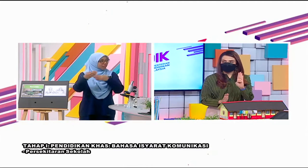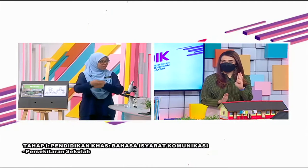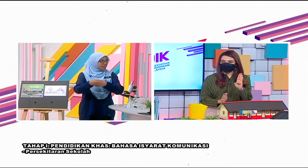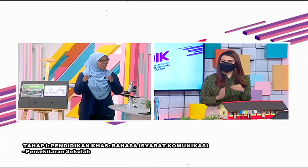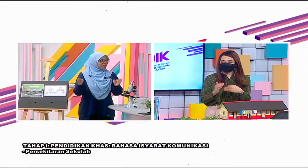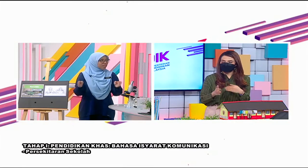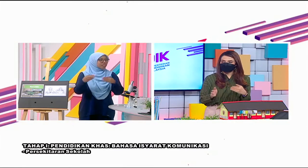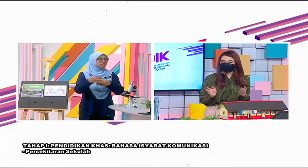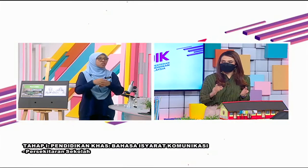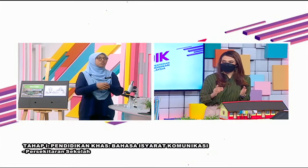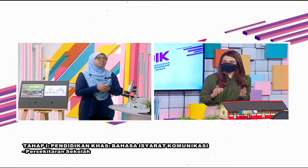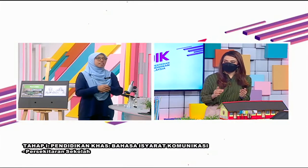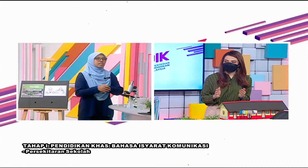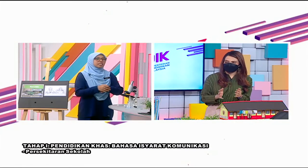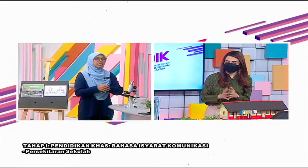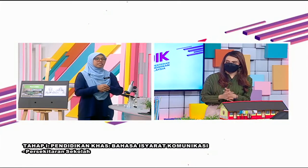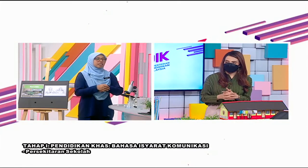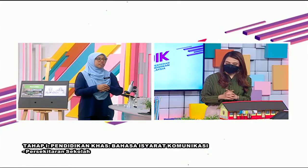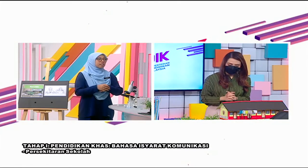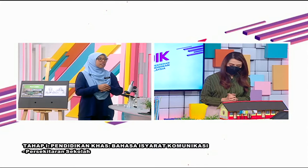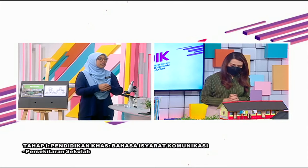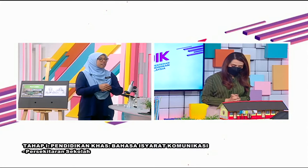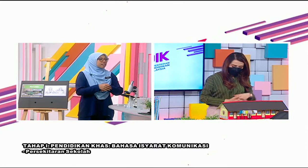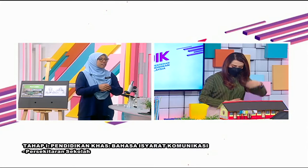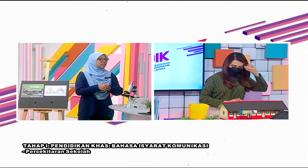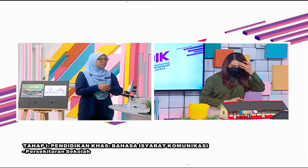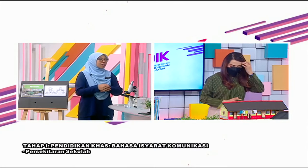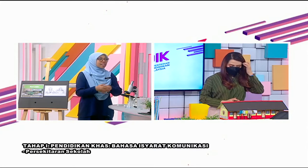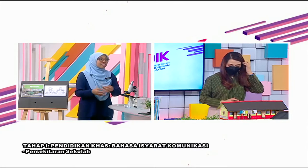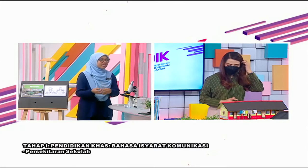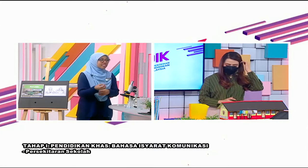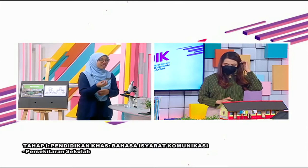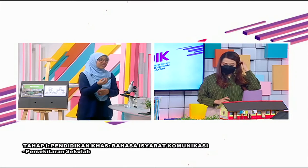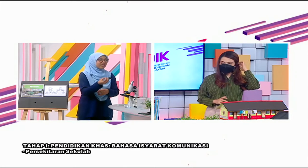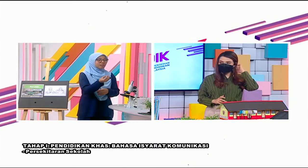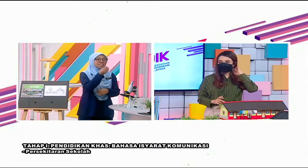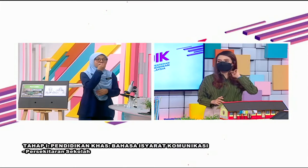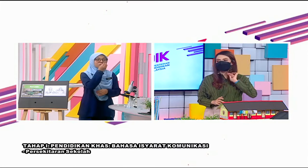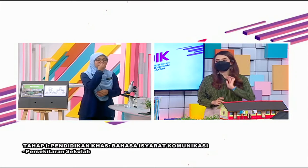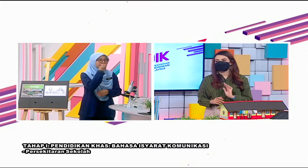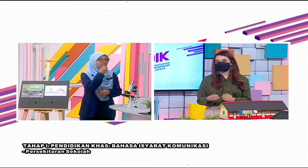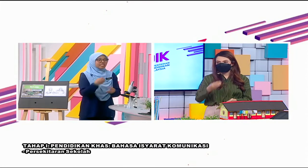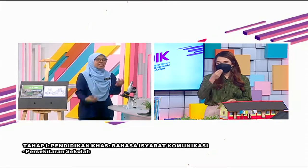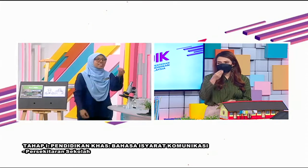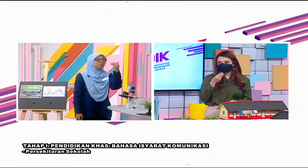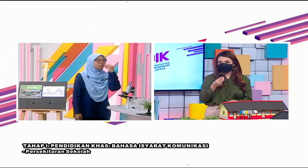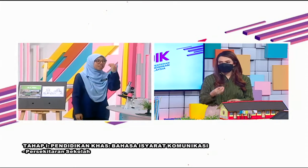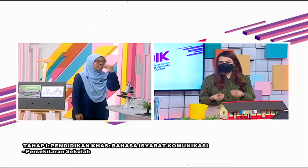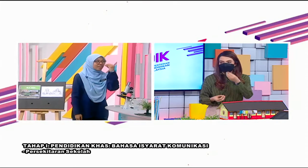samalah. Okey. Bilik. Contoh macam kalau kita isyarat makan ke kan? Makan kita buat macam ni kan? Tangan kiri pun boleh.